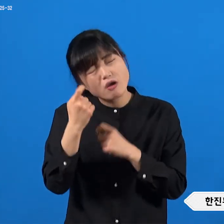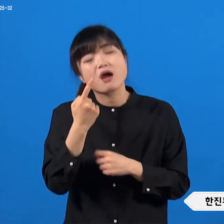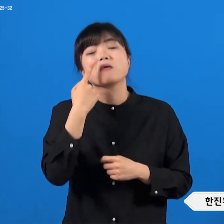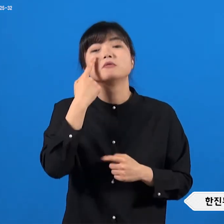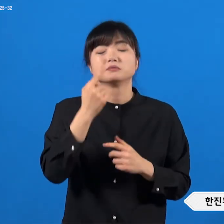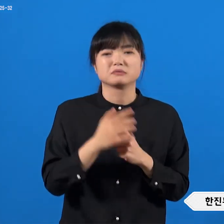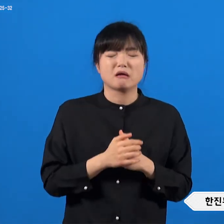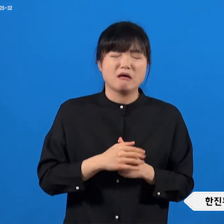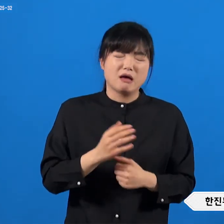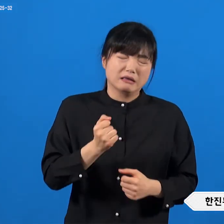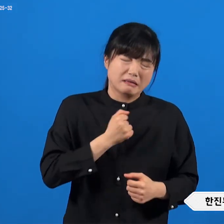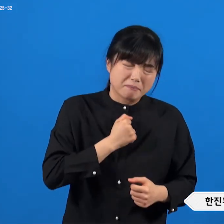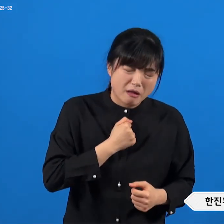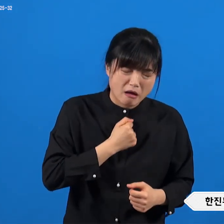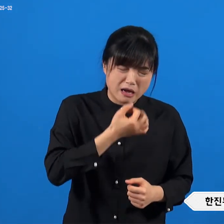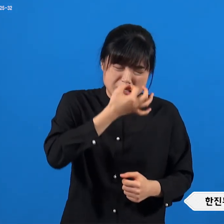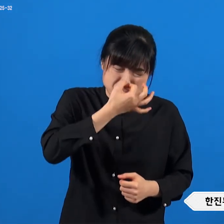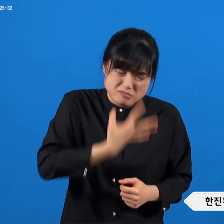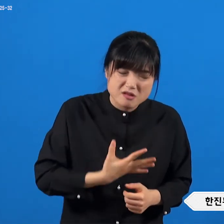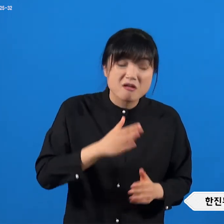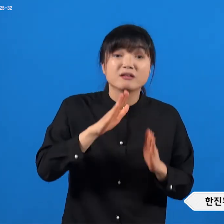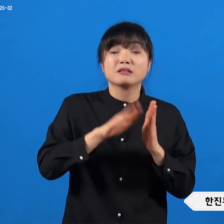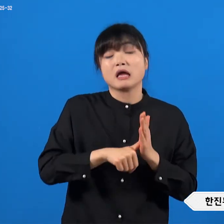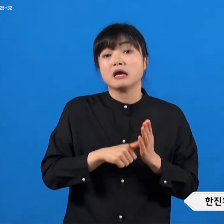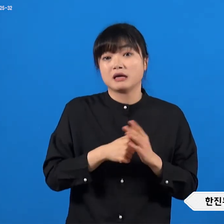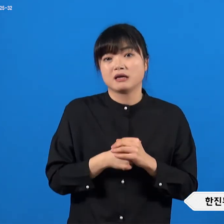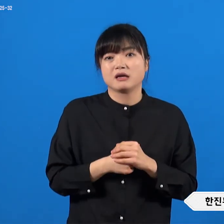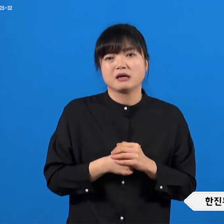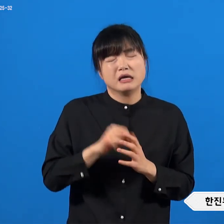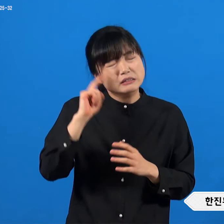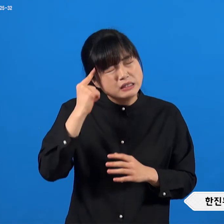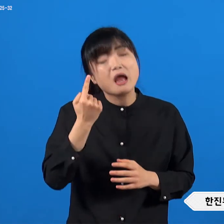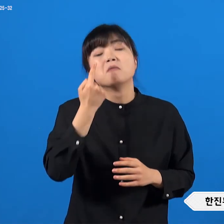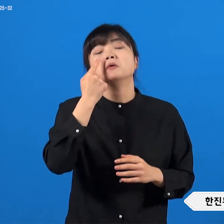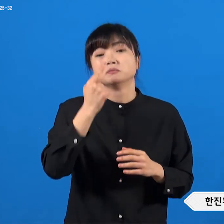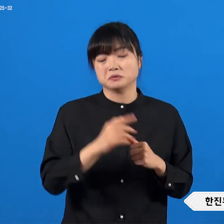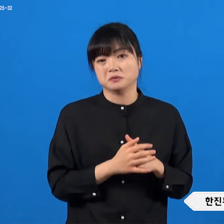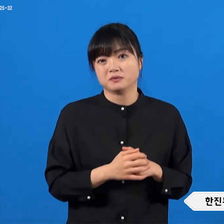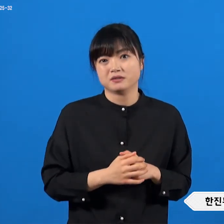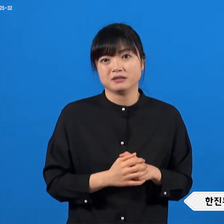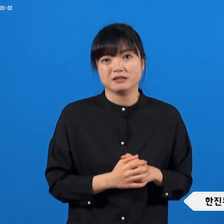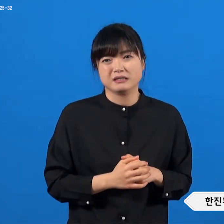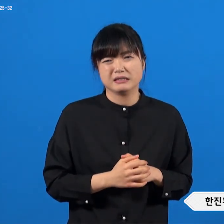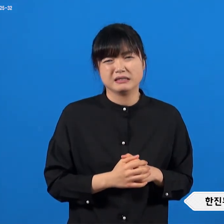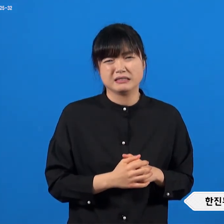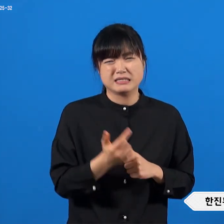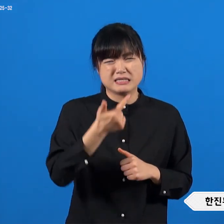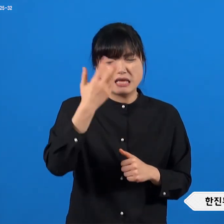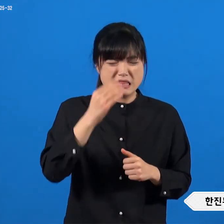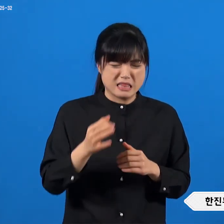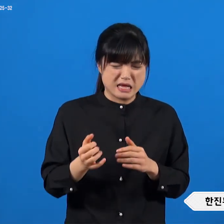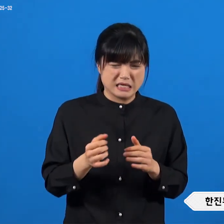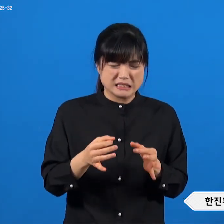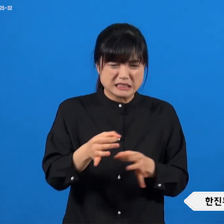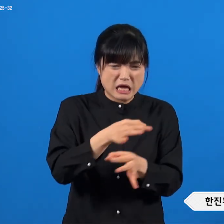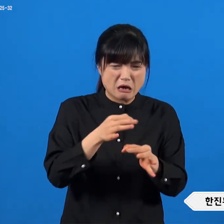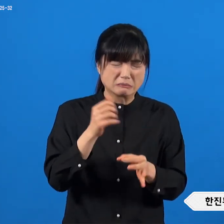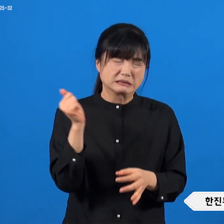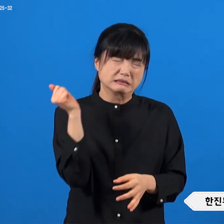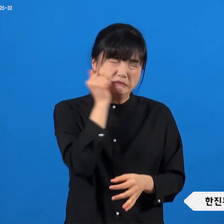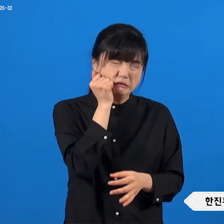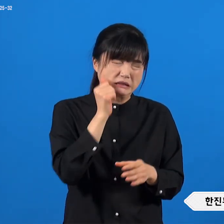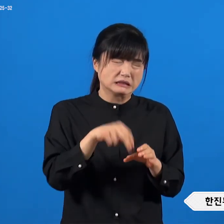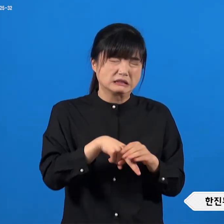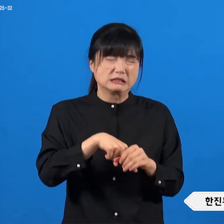너무나도 막막했던 때, 어려웠던 그 시절을 한번 생각해 보십시오. 사업에 실패해서